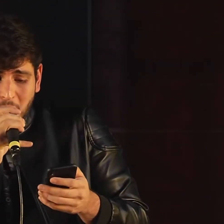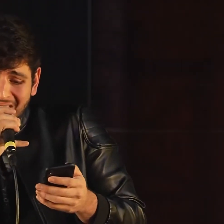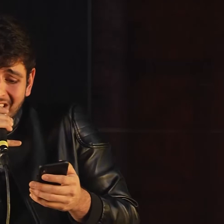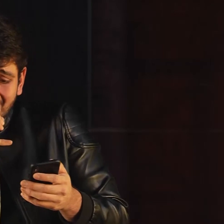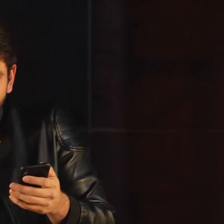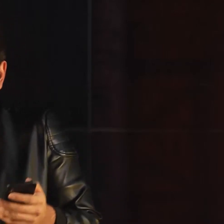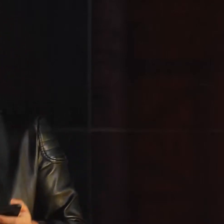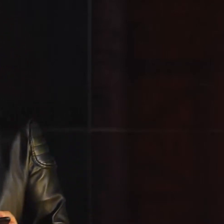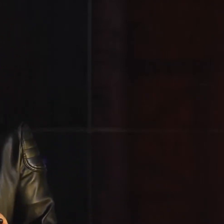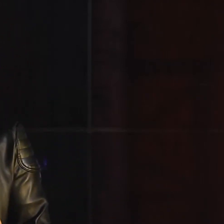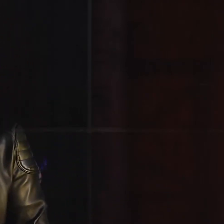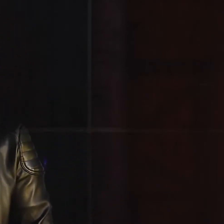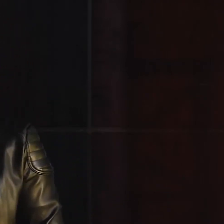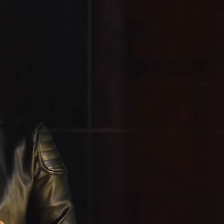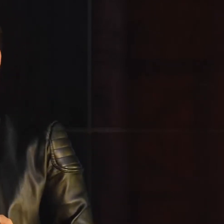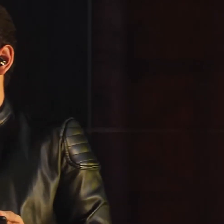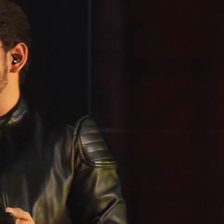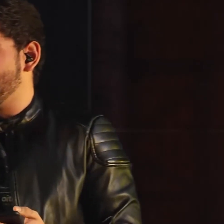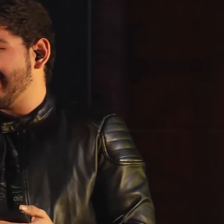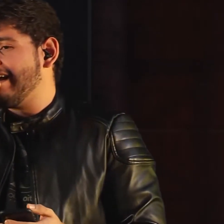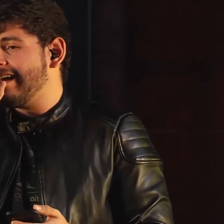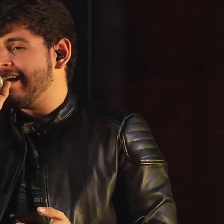When my weakness gets to